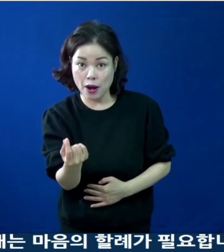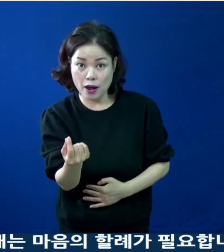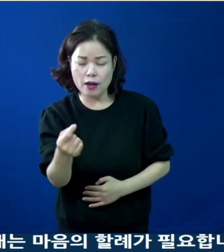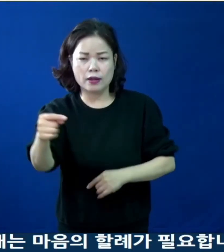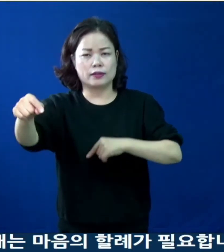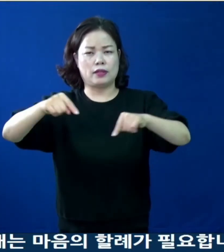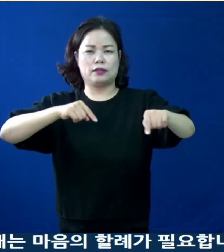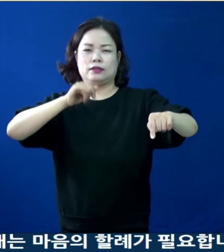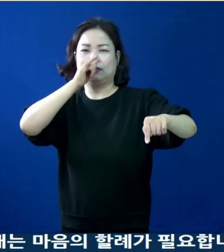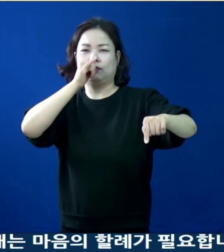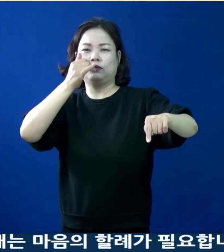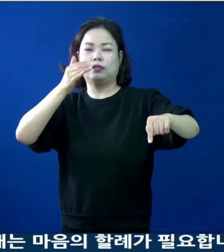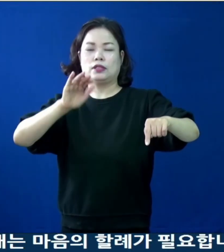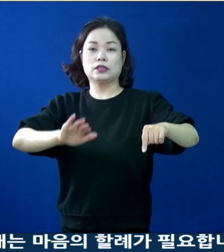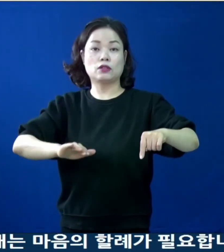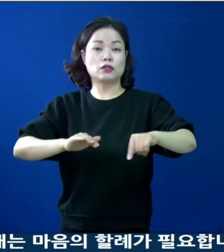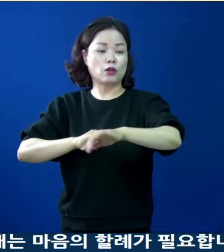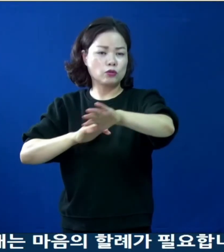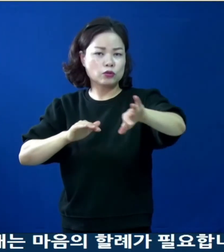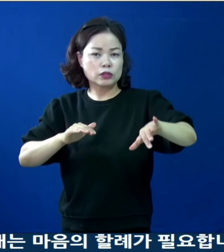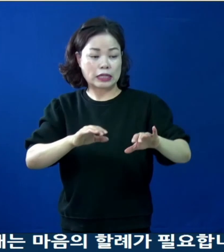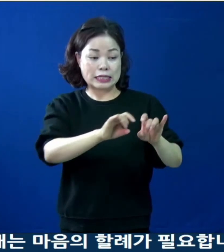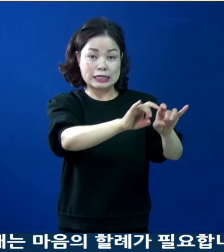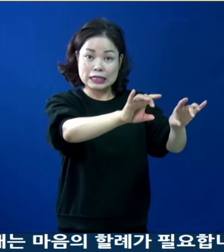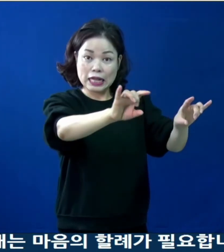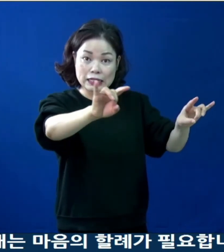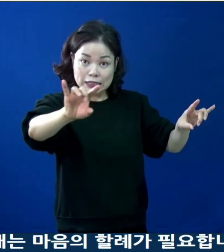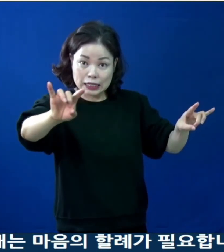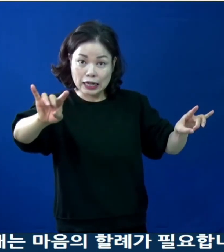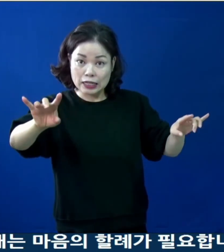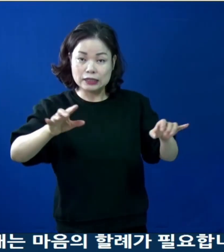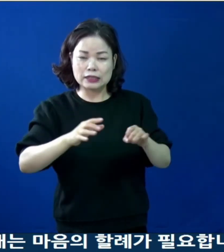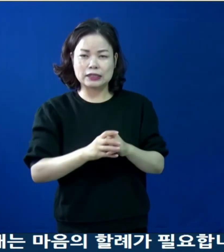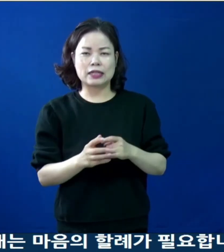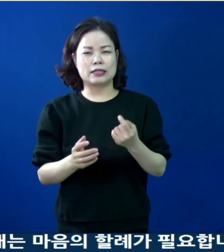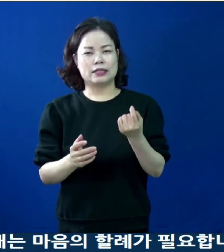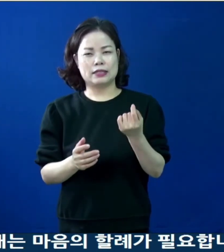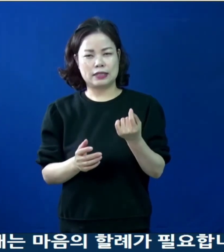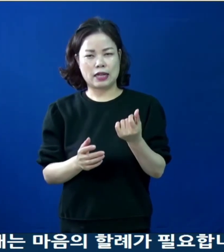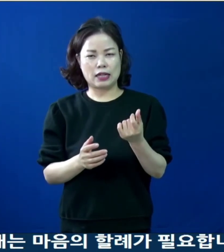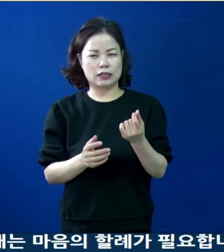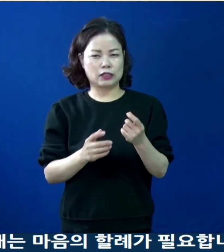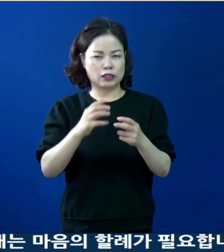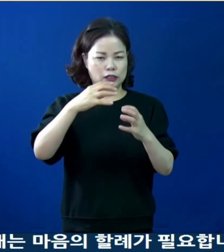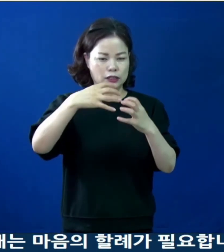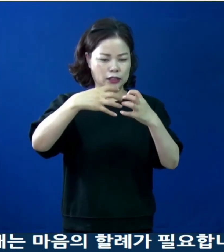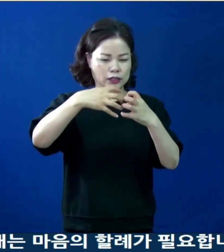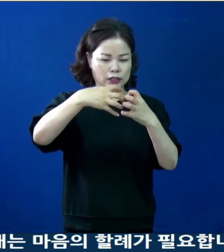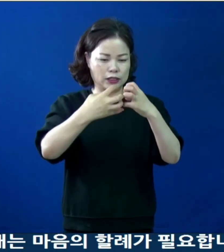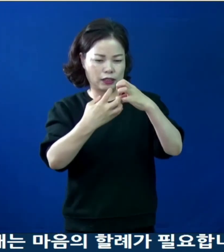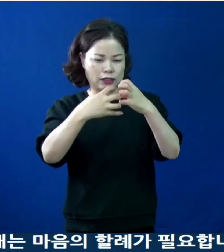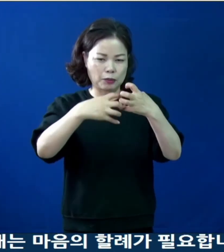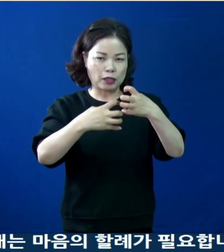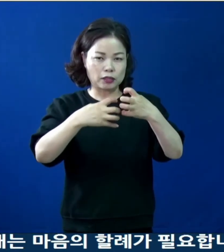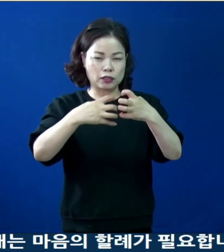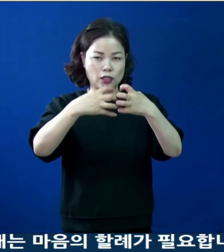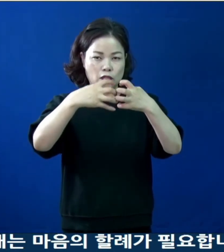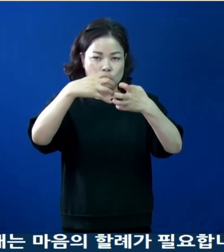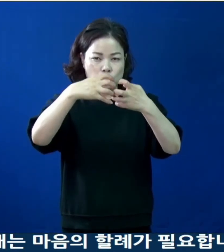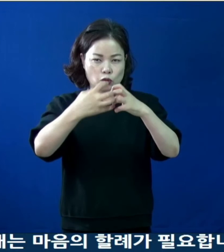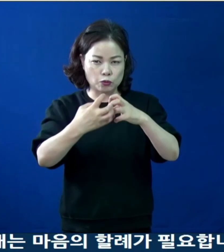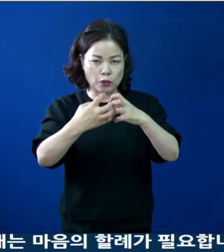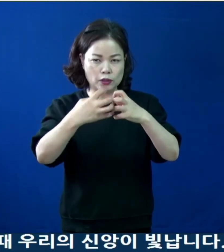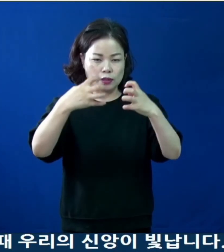그러나 하나님은 우리 각자라고 하는 작은 톱니바퀴들을 사용해서 이 톱니바퀴가